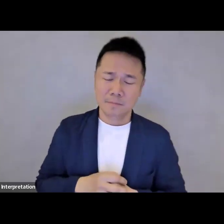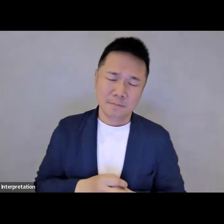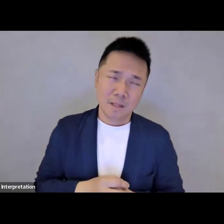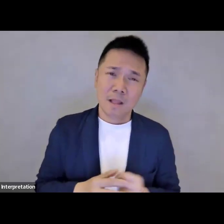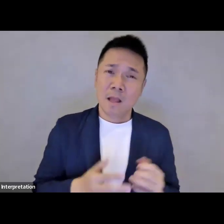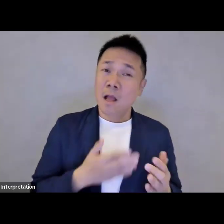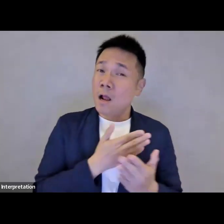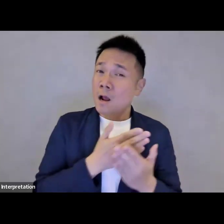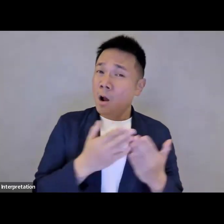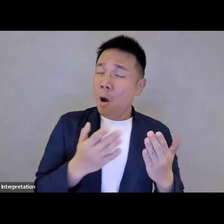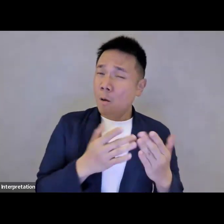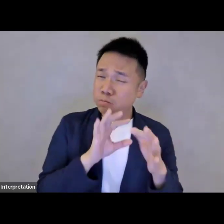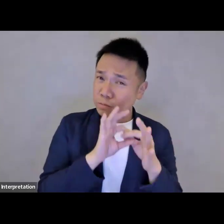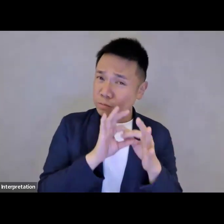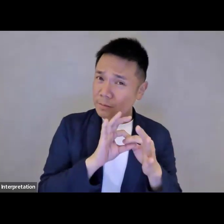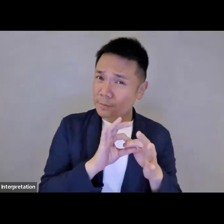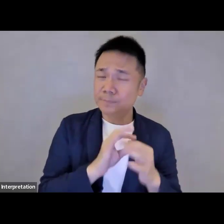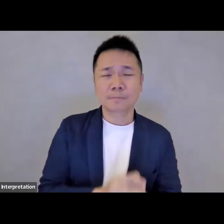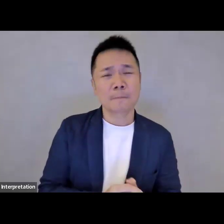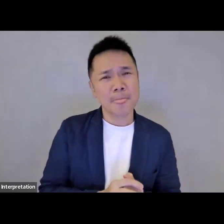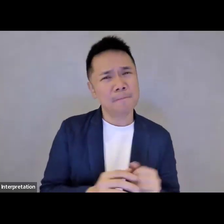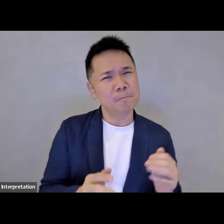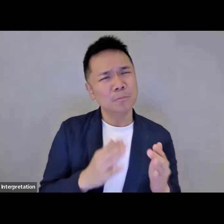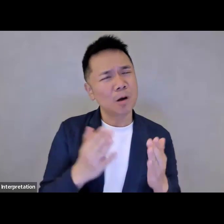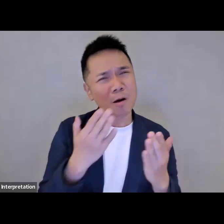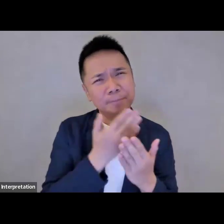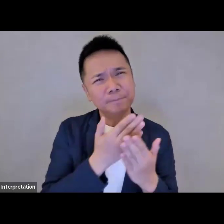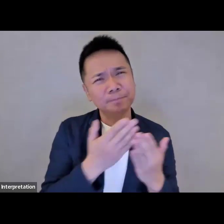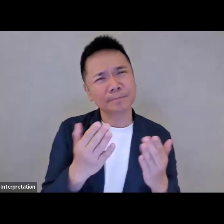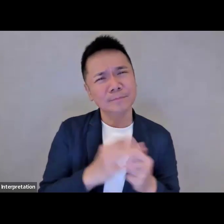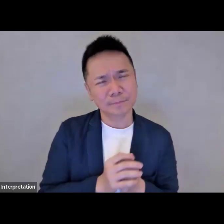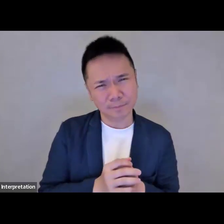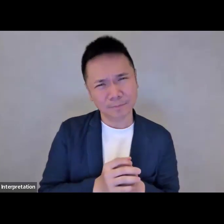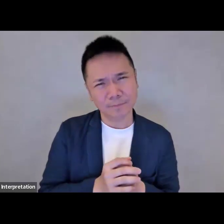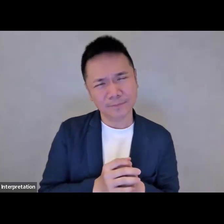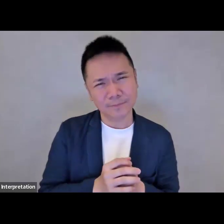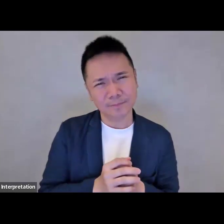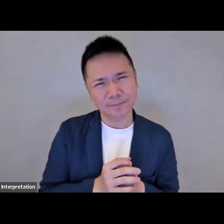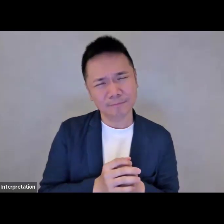我们也在一起能够一起互相的协助，